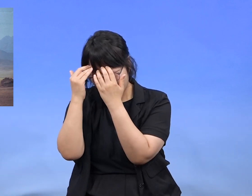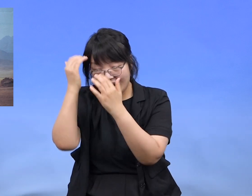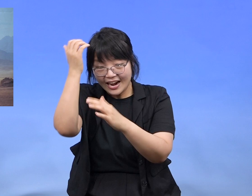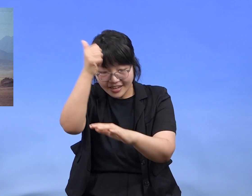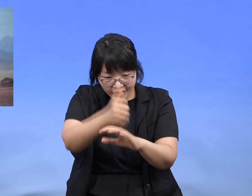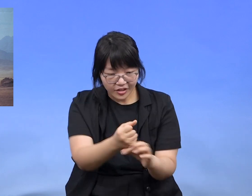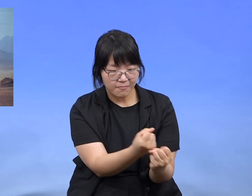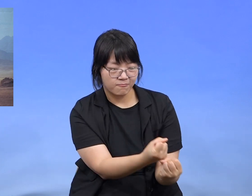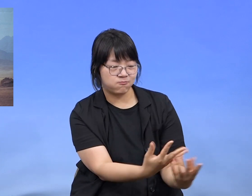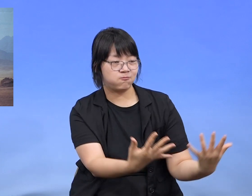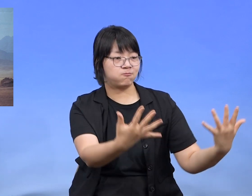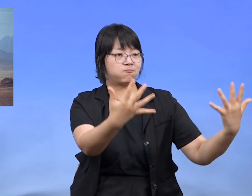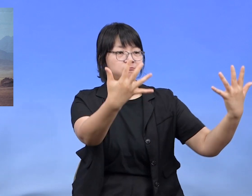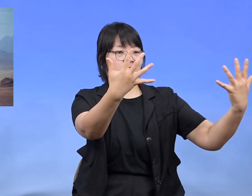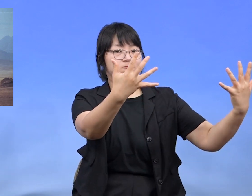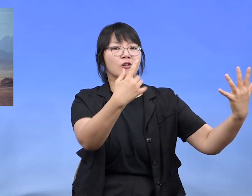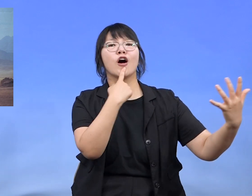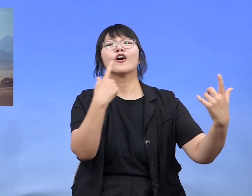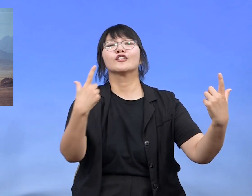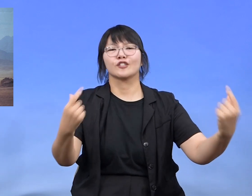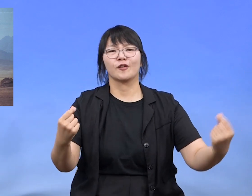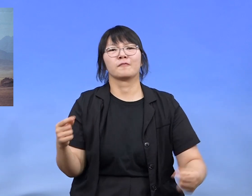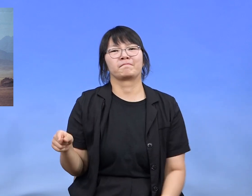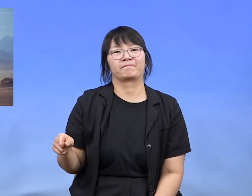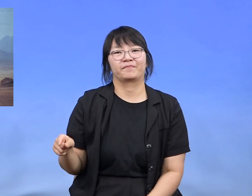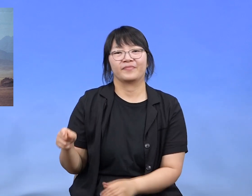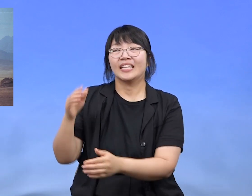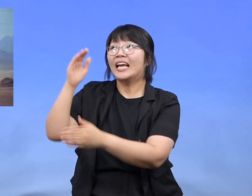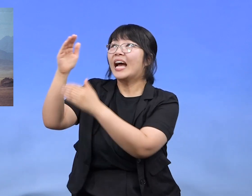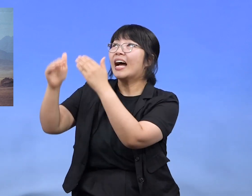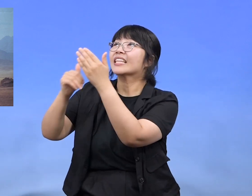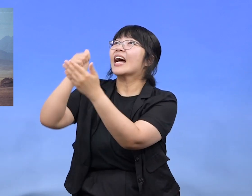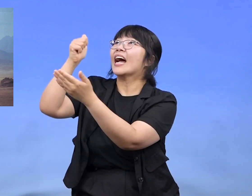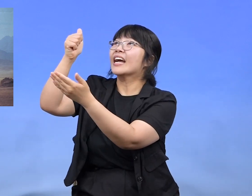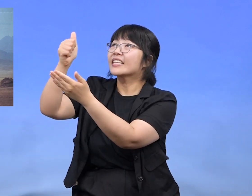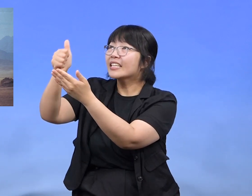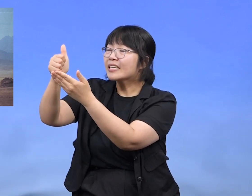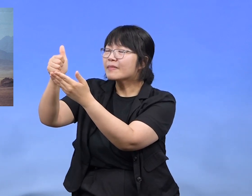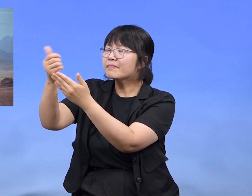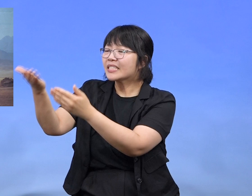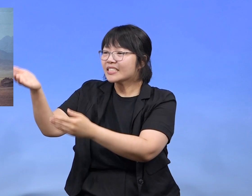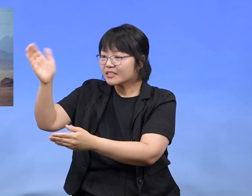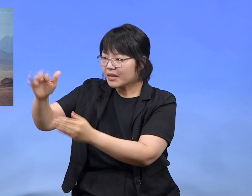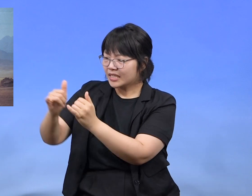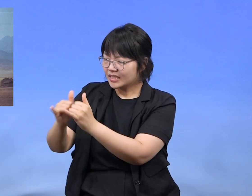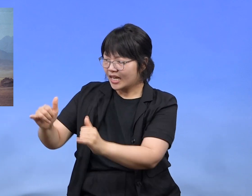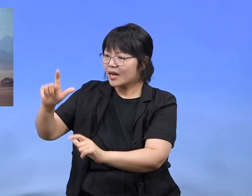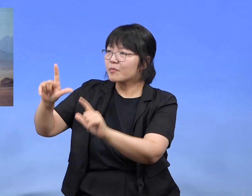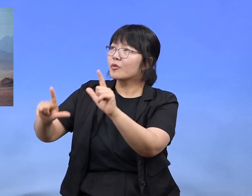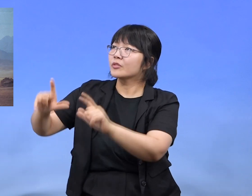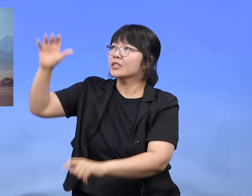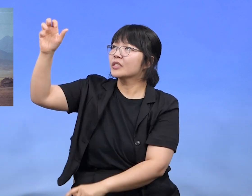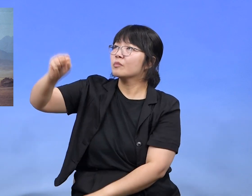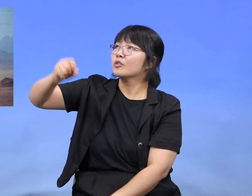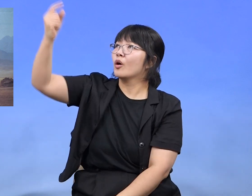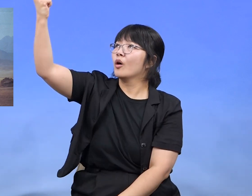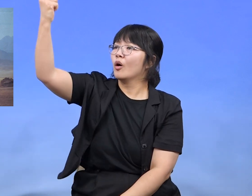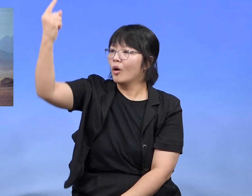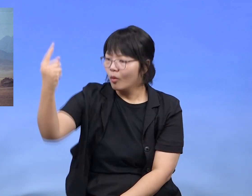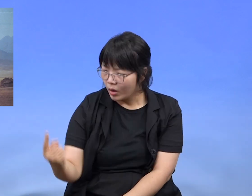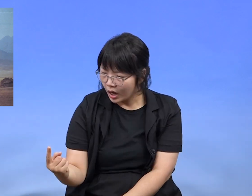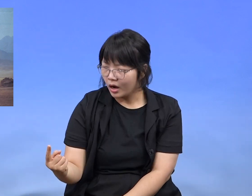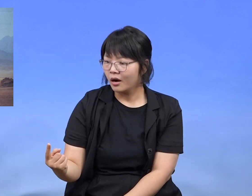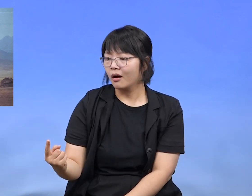만들어진 것처럼 그는 참 하나님이 참 사람이 되셨습니다. True God and true